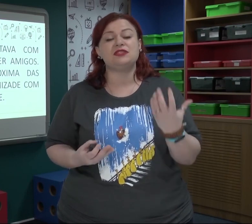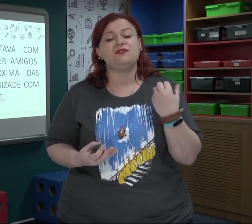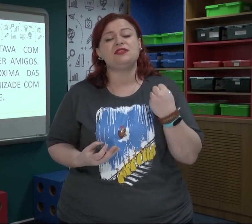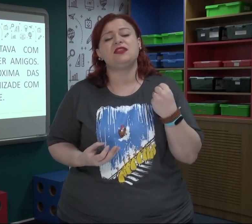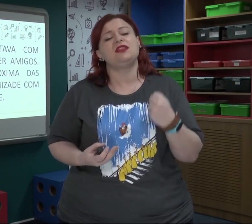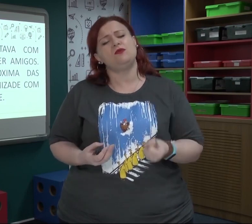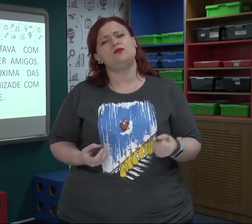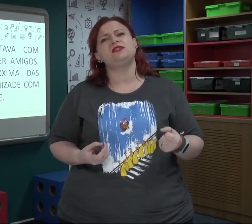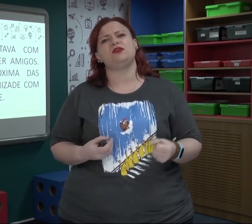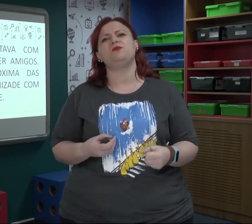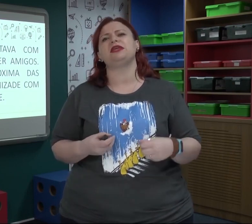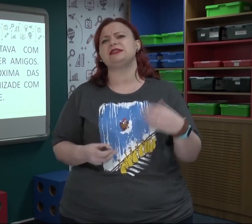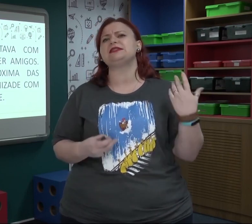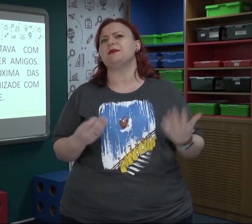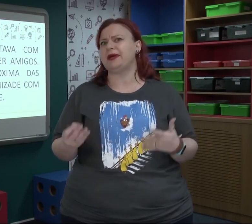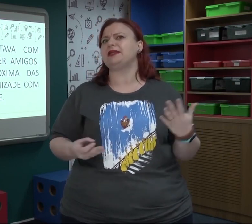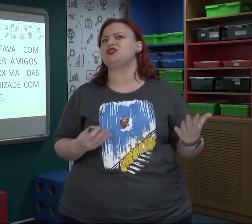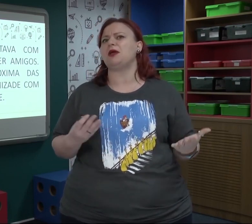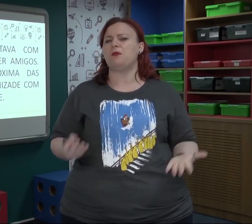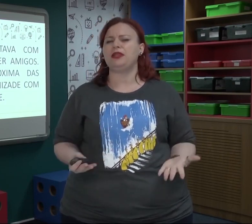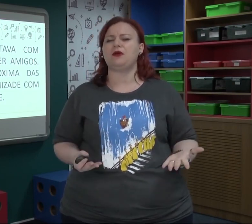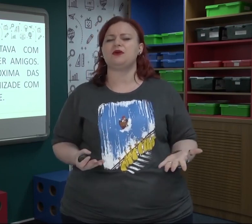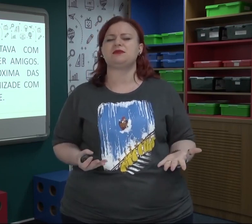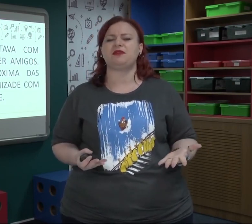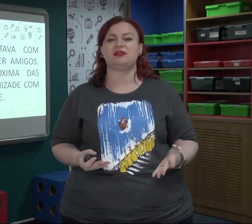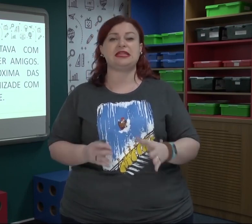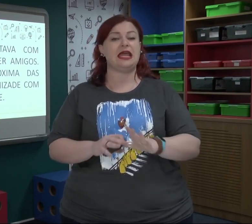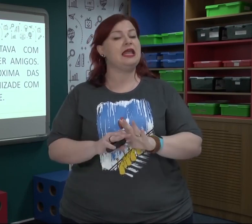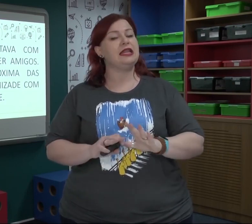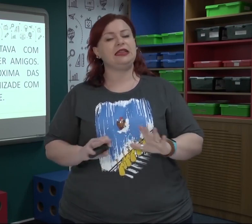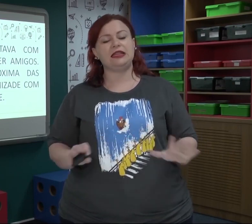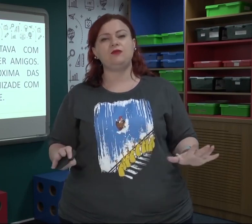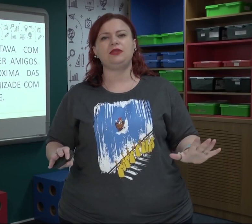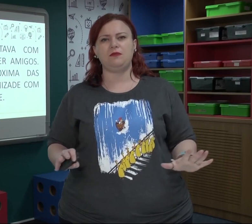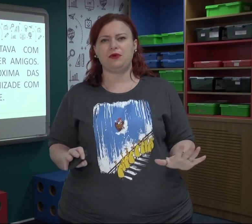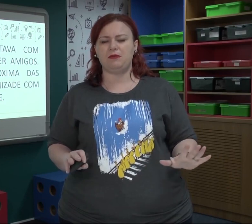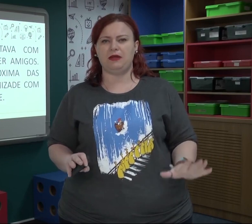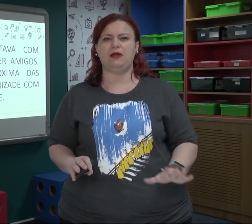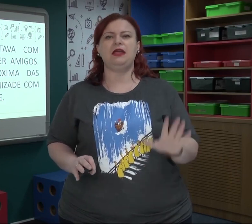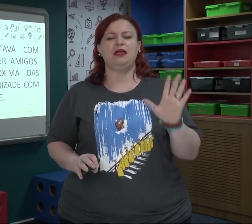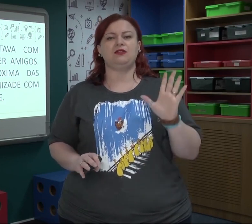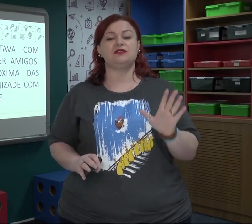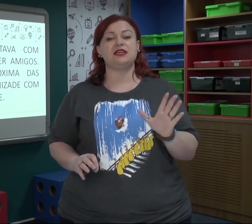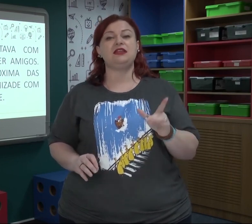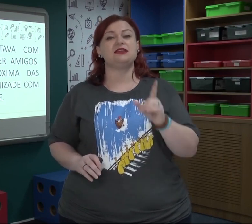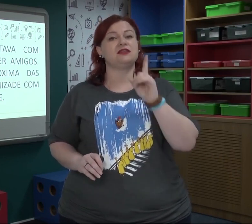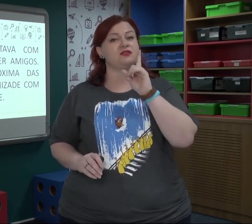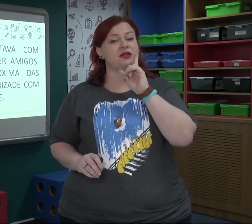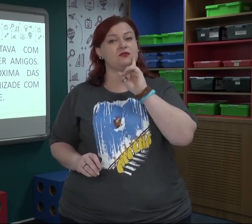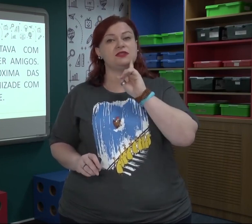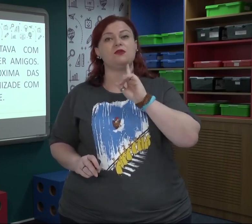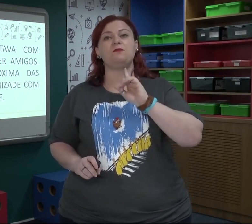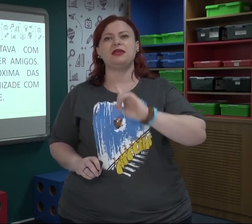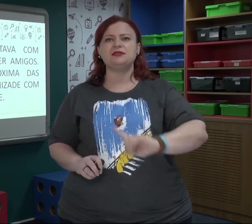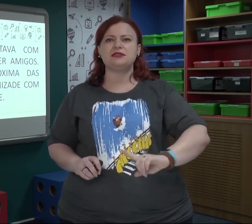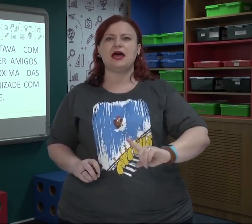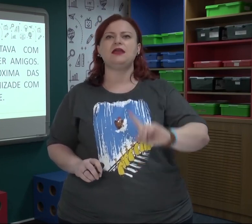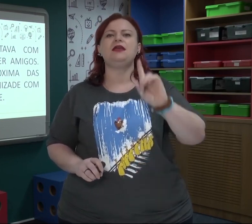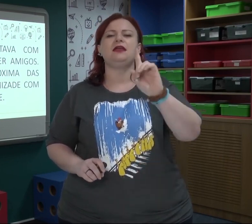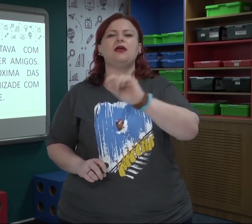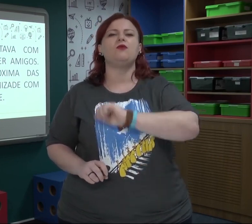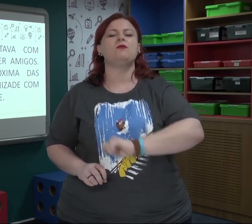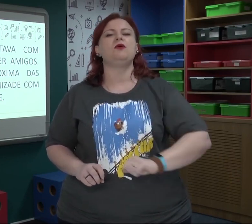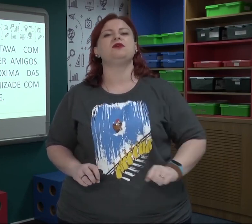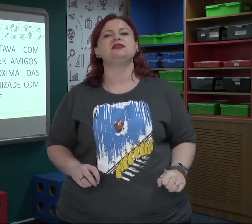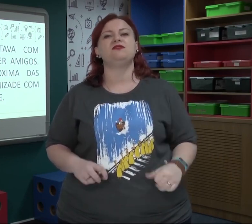fazer, ótimo. Se você não conseguiu porque essa semana tinha muita coisa para fazer, não tem problema. Eu tenho certeza que você conseguiu